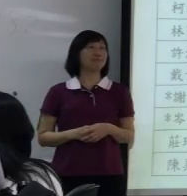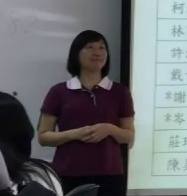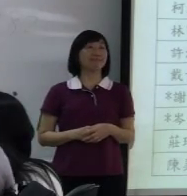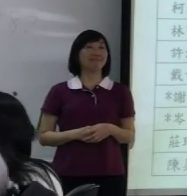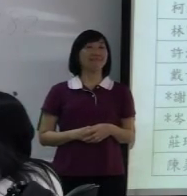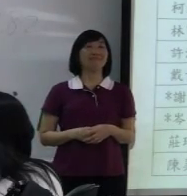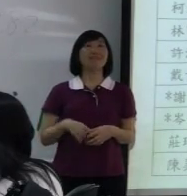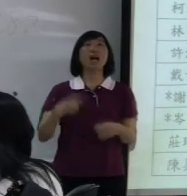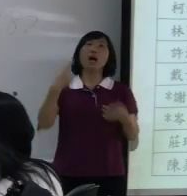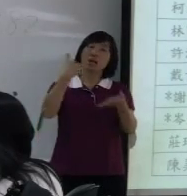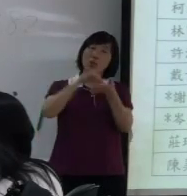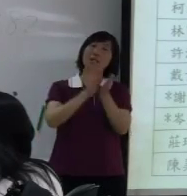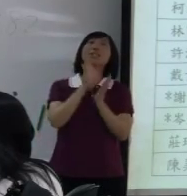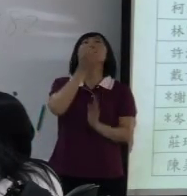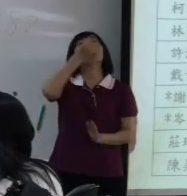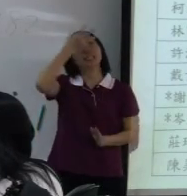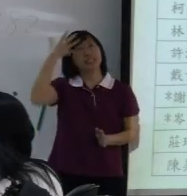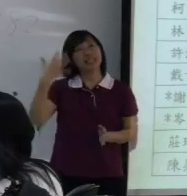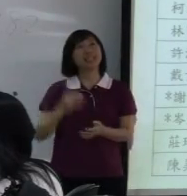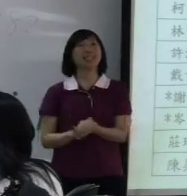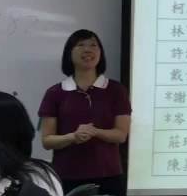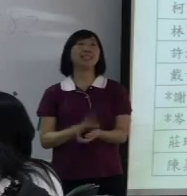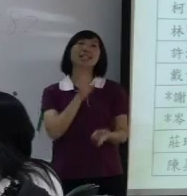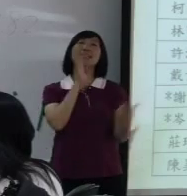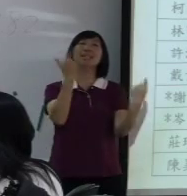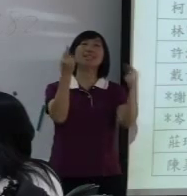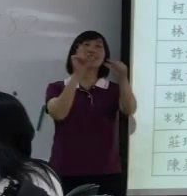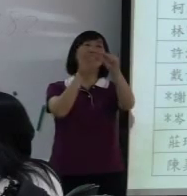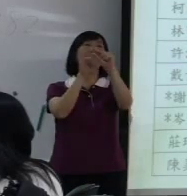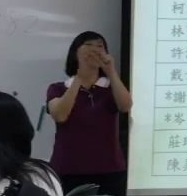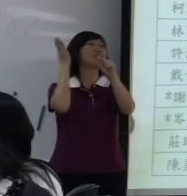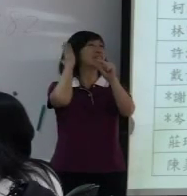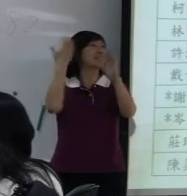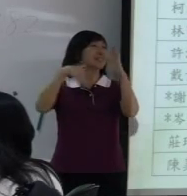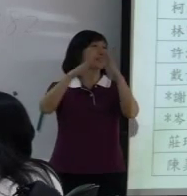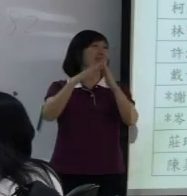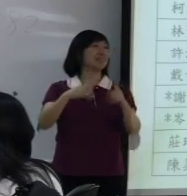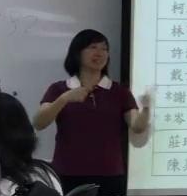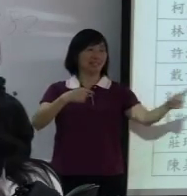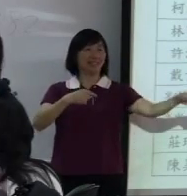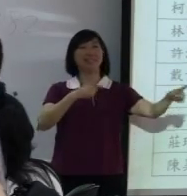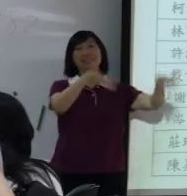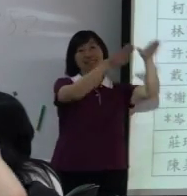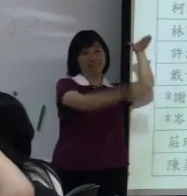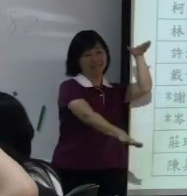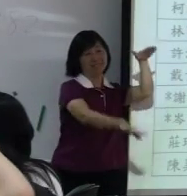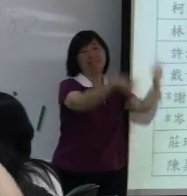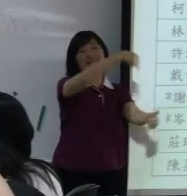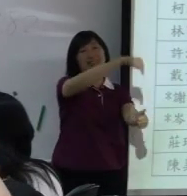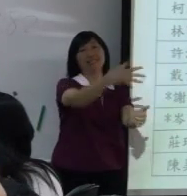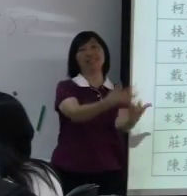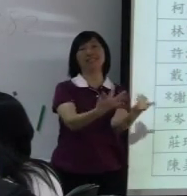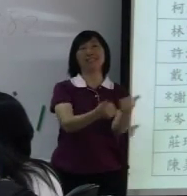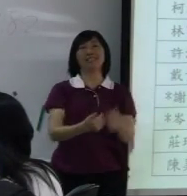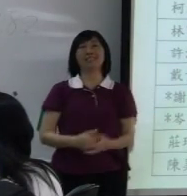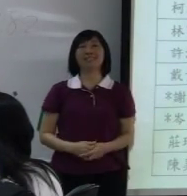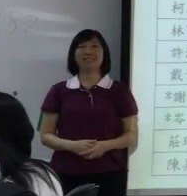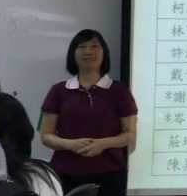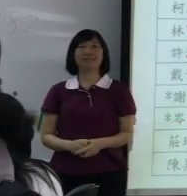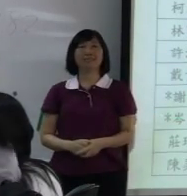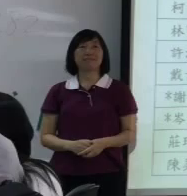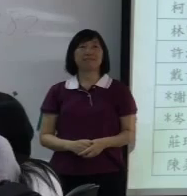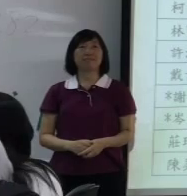比较后面的了，也是台中启聪学校我的学生啊。其实